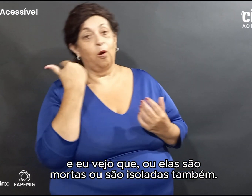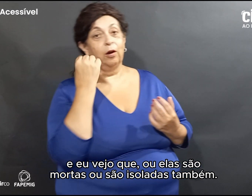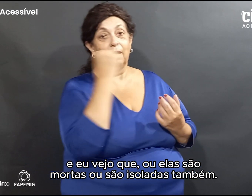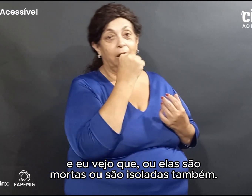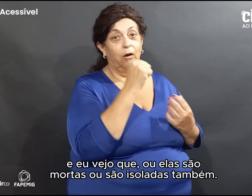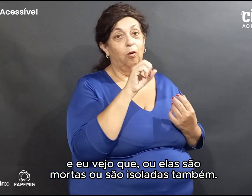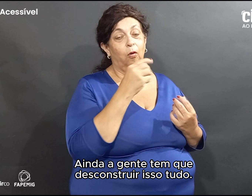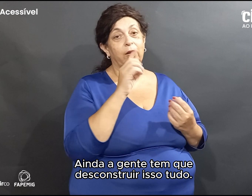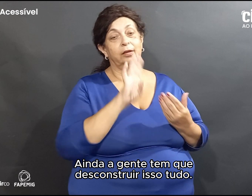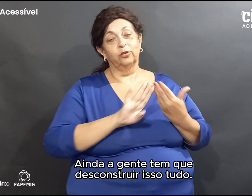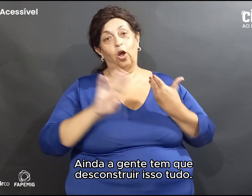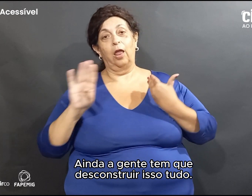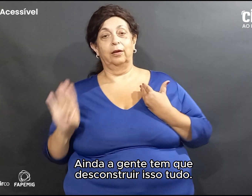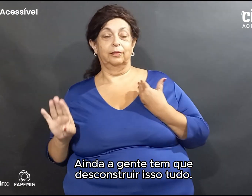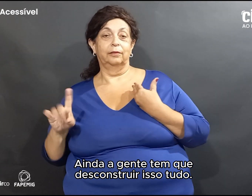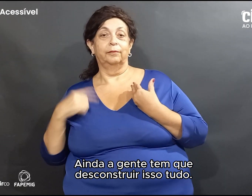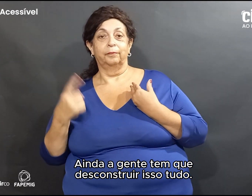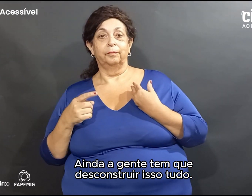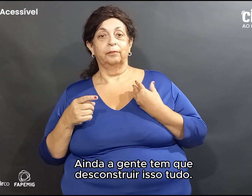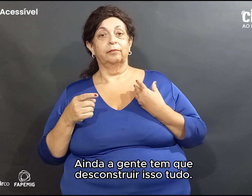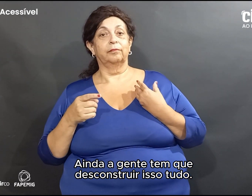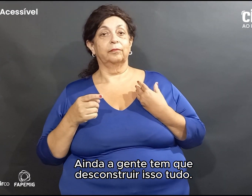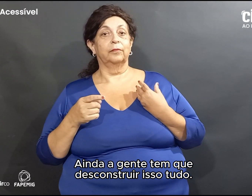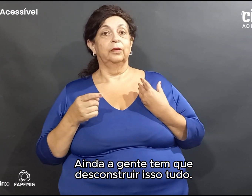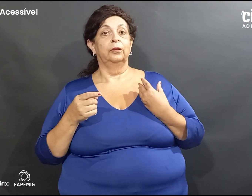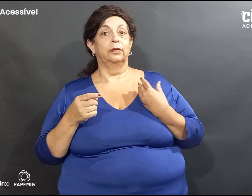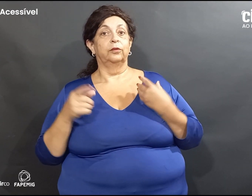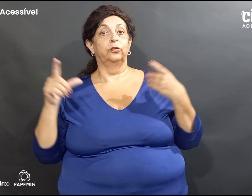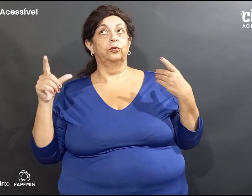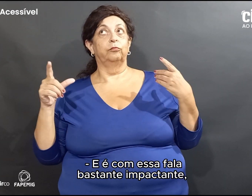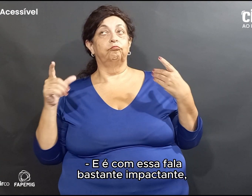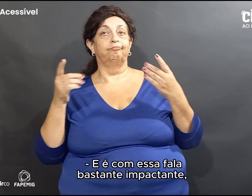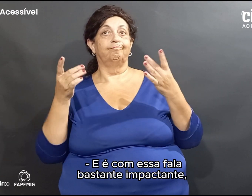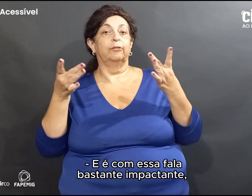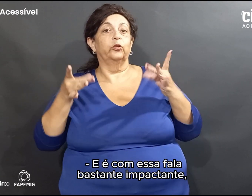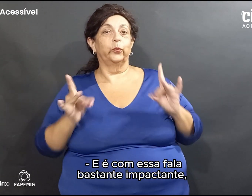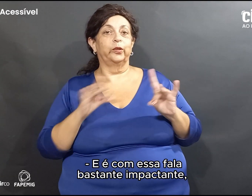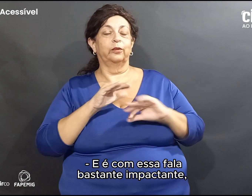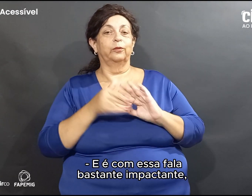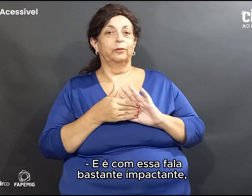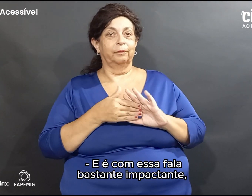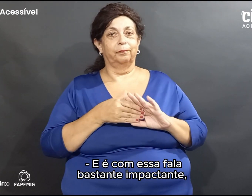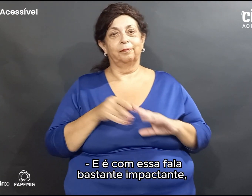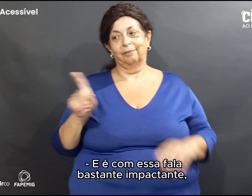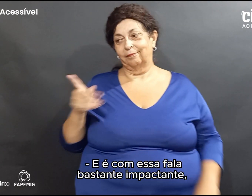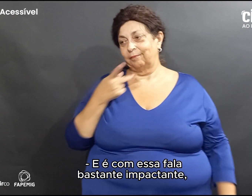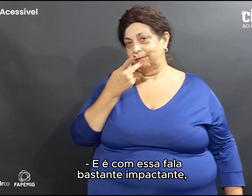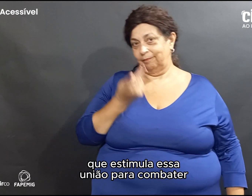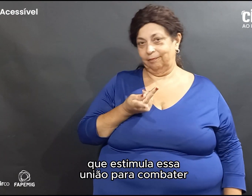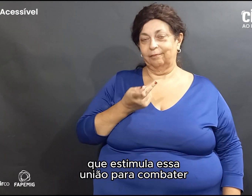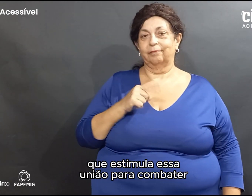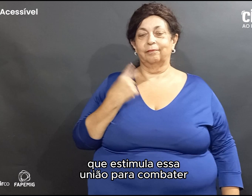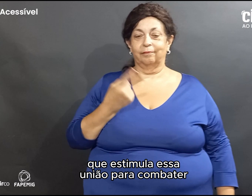isoladas também. Ainda a gente tem que desconstruir isso tudo. E é com essa fala bastante impactante que